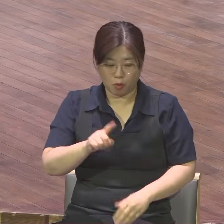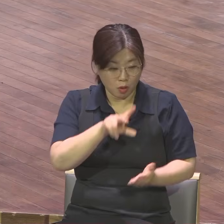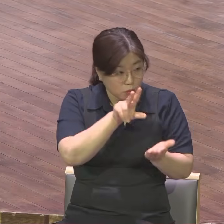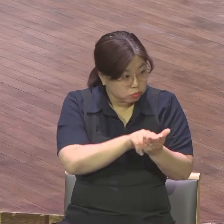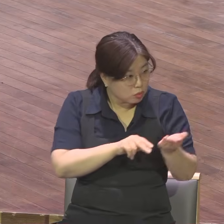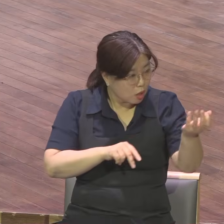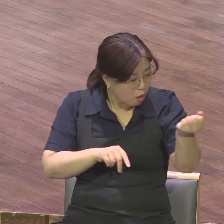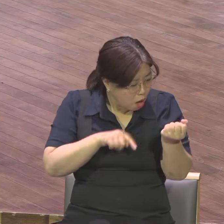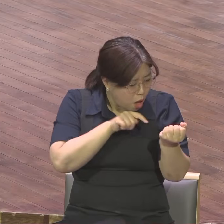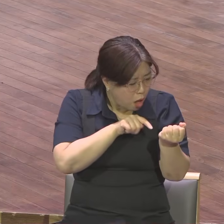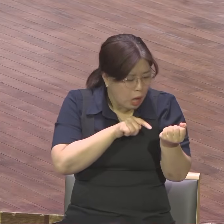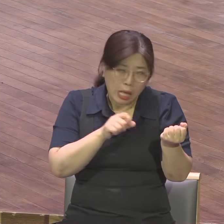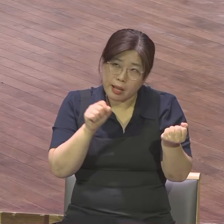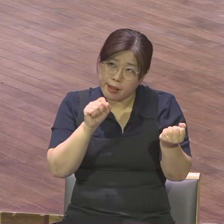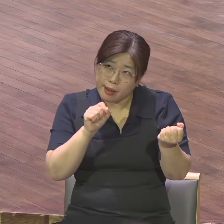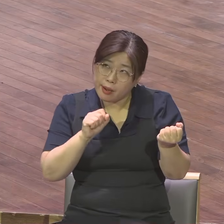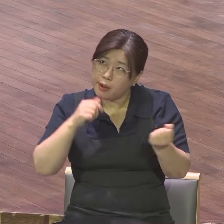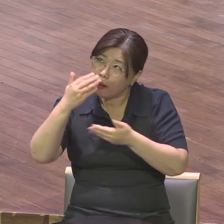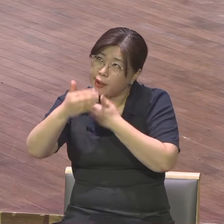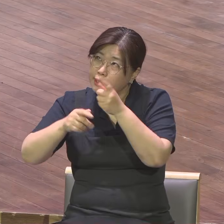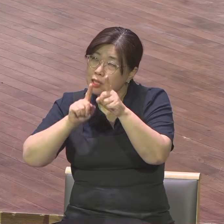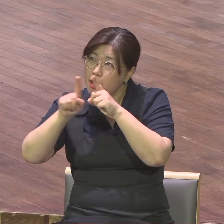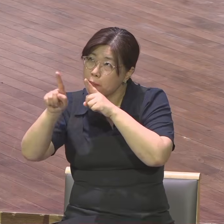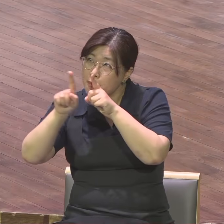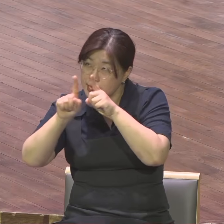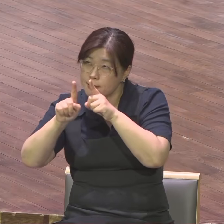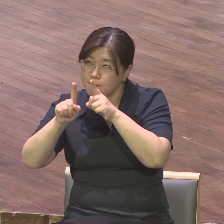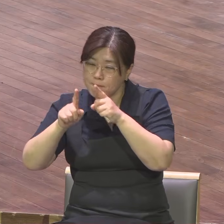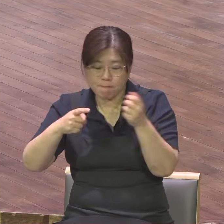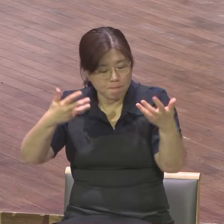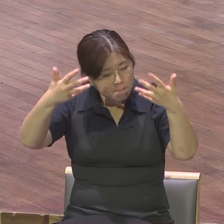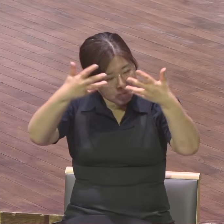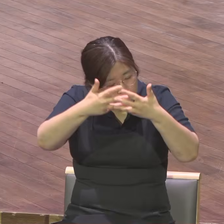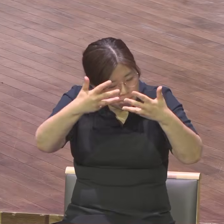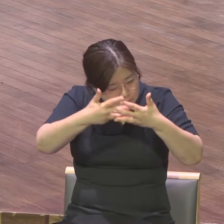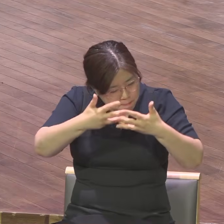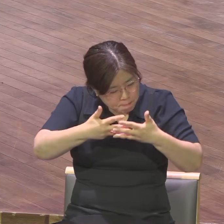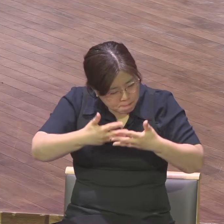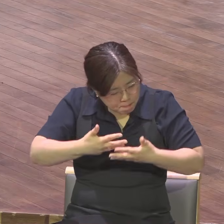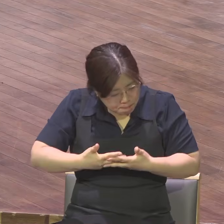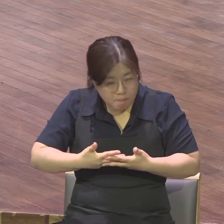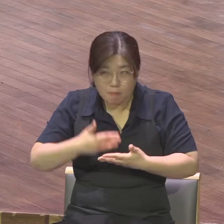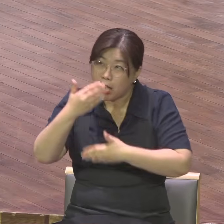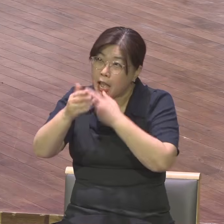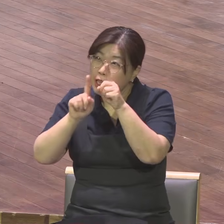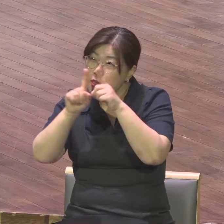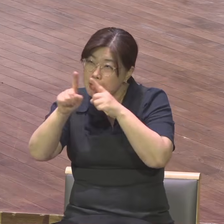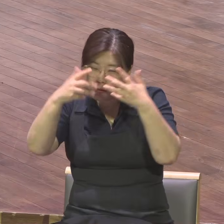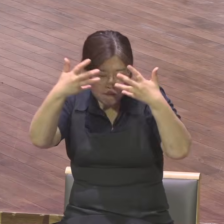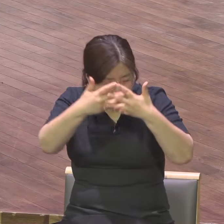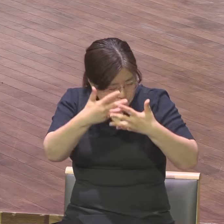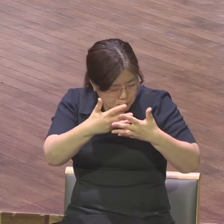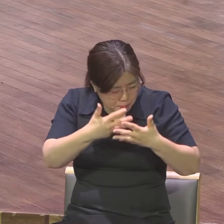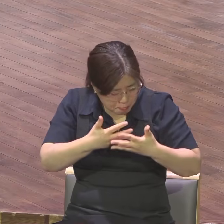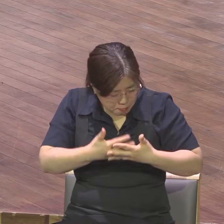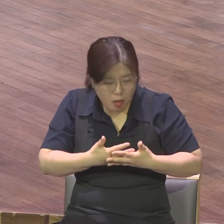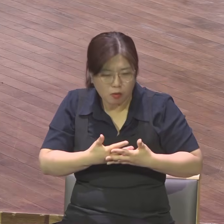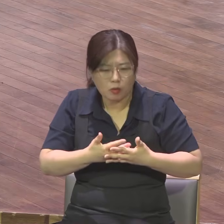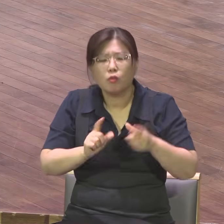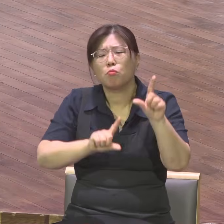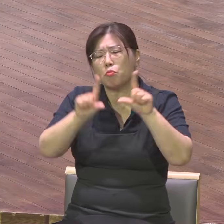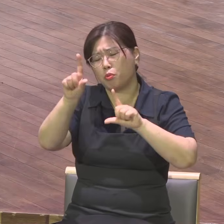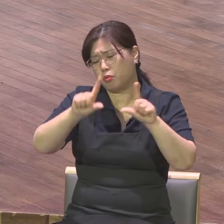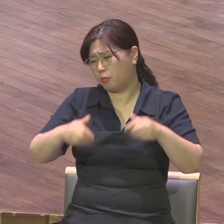붙잡는 기도 중심, 생명 살리는 현장 중심의 언약적 삶의 태도를 가지라. 문제가 왔을